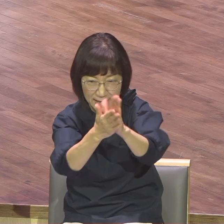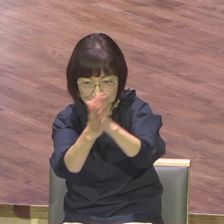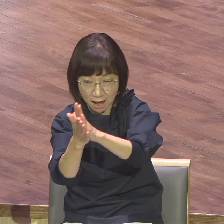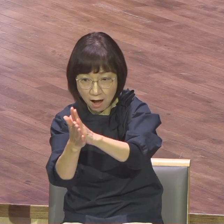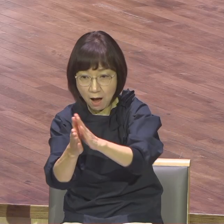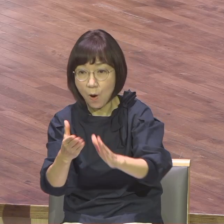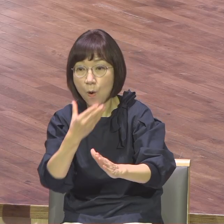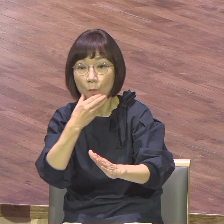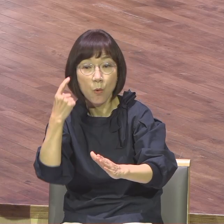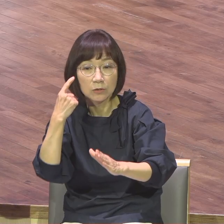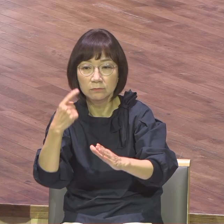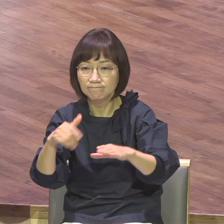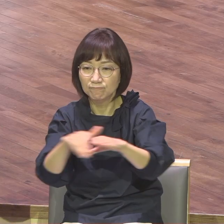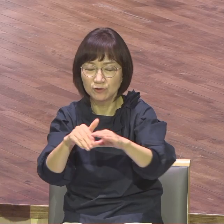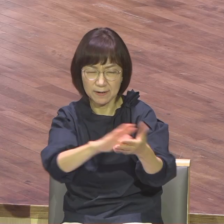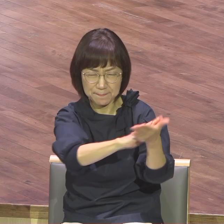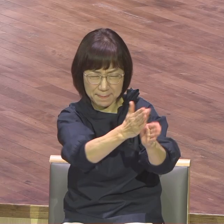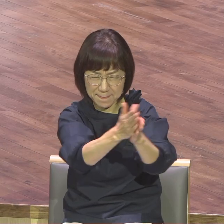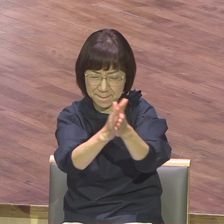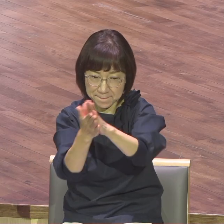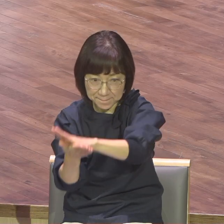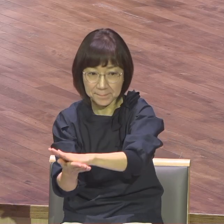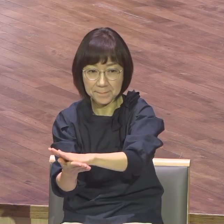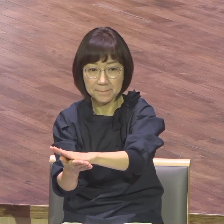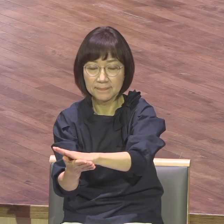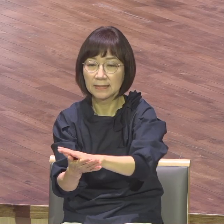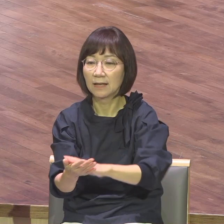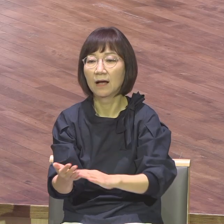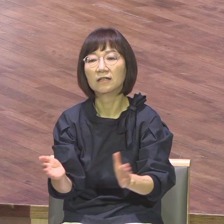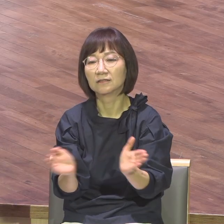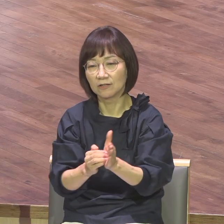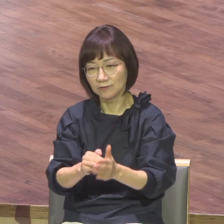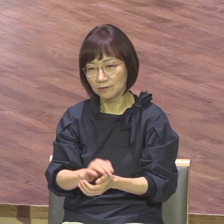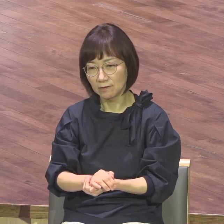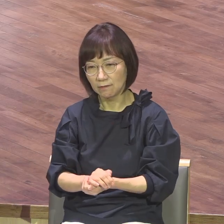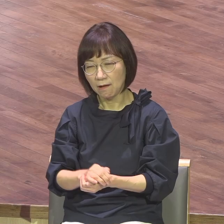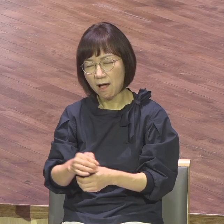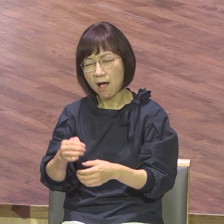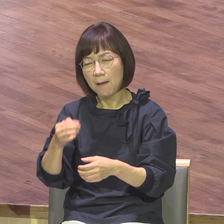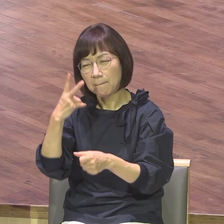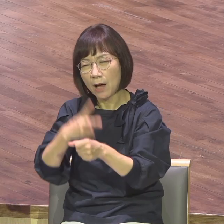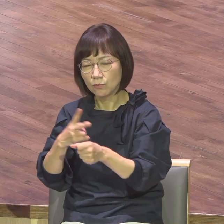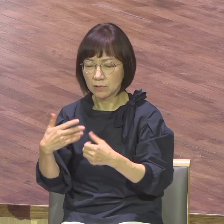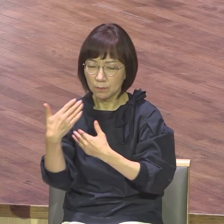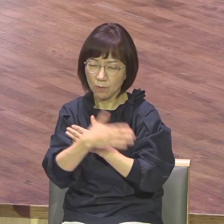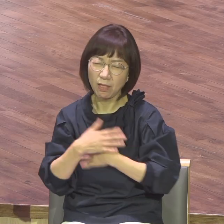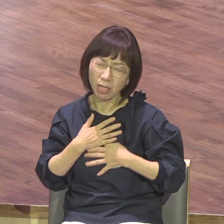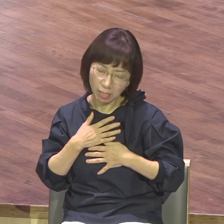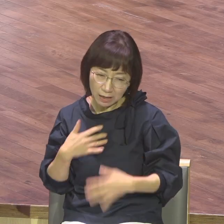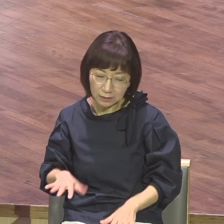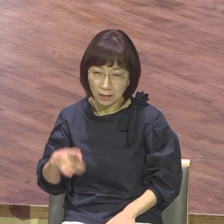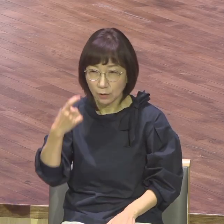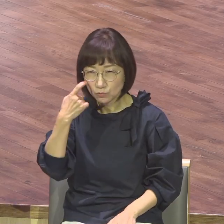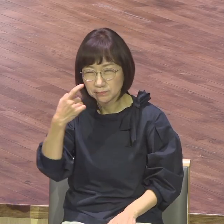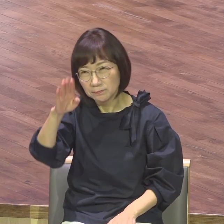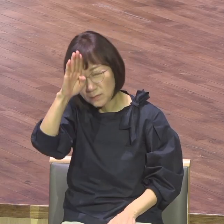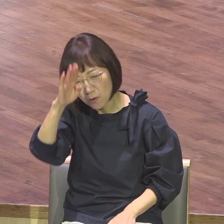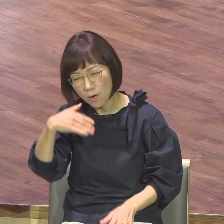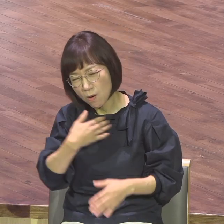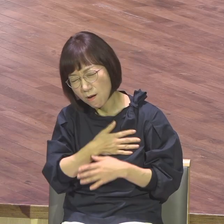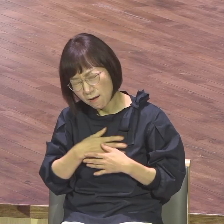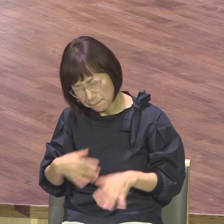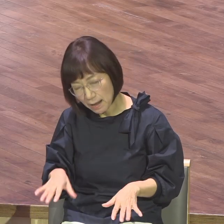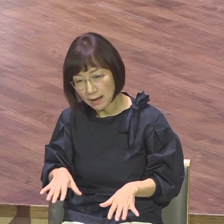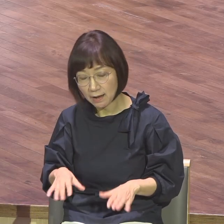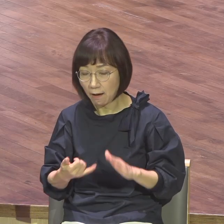되었습니다. 아니까 약한 뭐 눈도 좋지 않고 몸도 약한 이 바울이 말이요